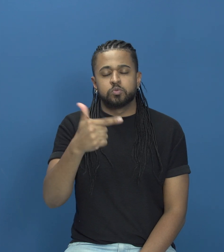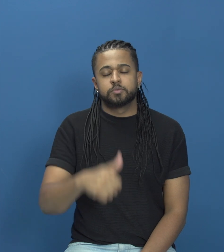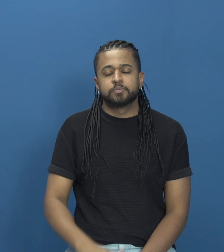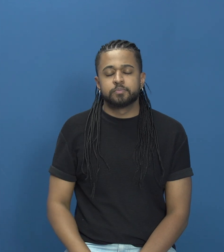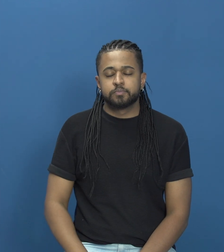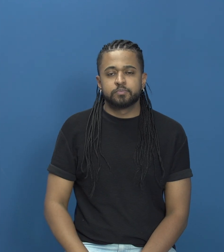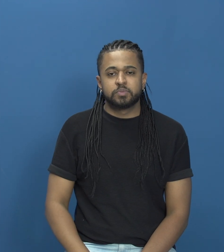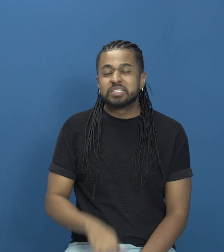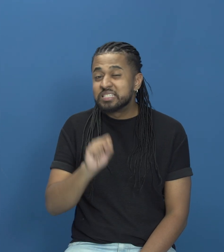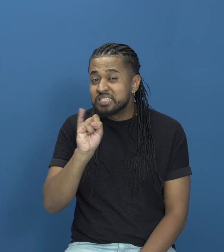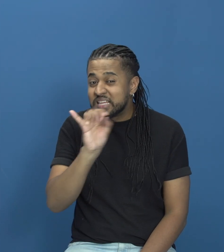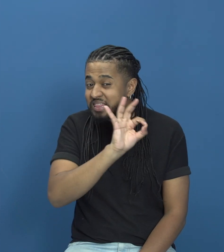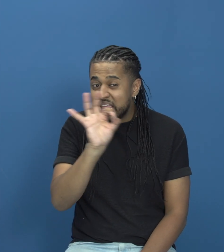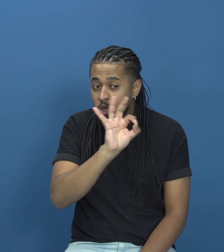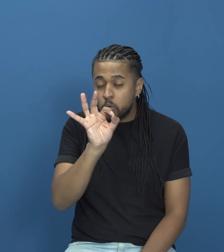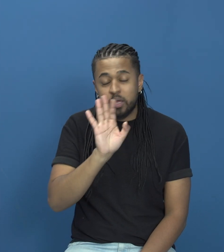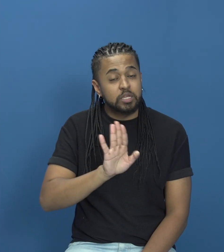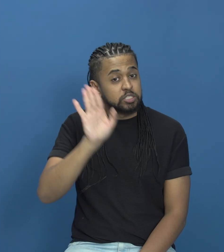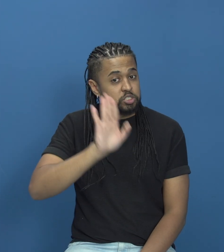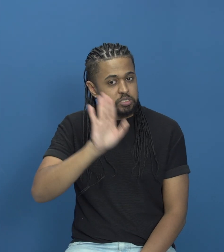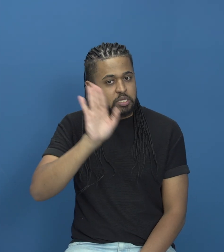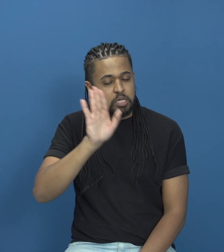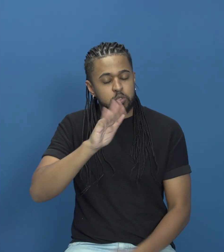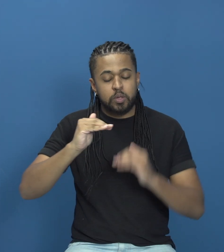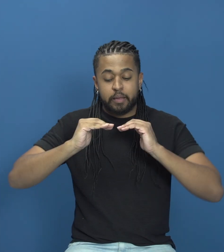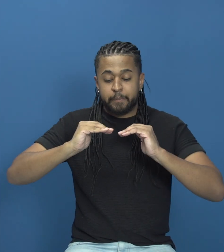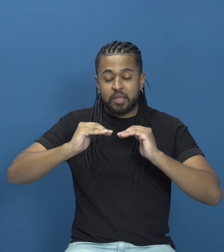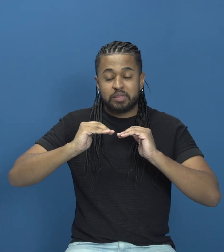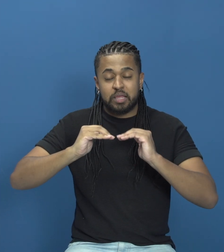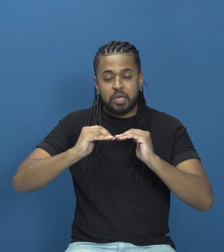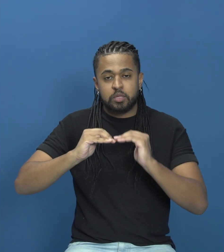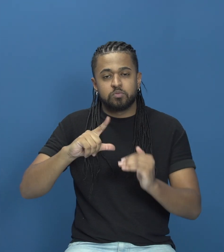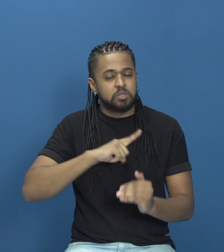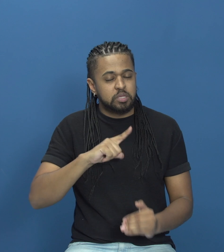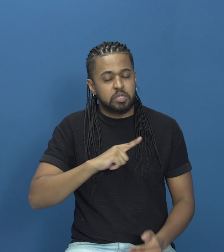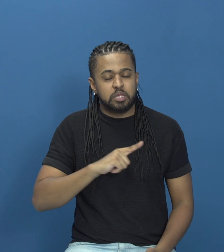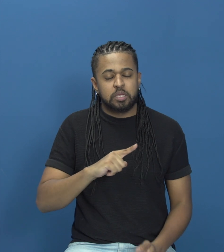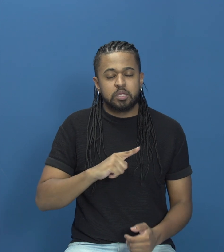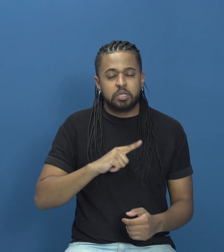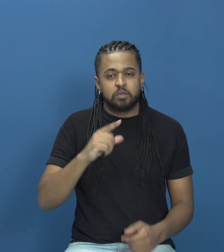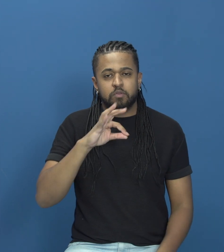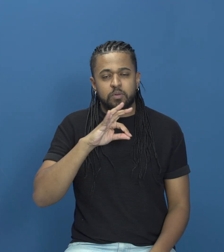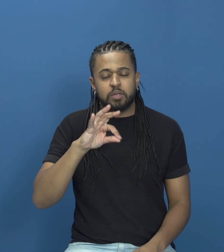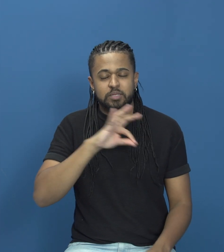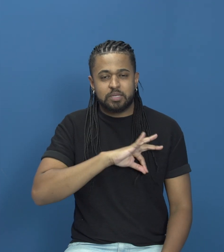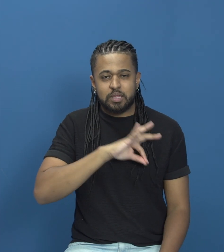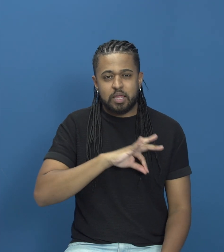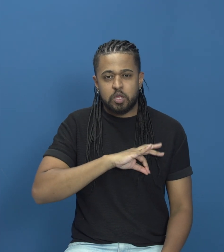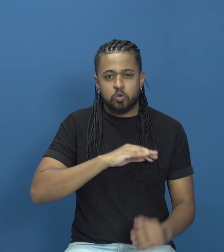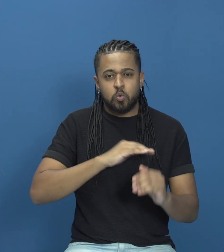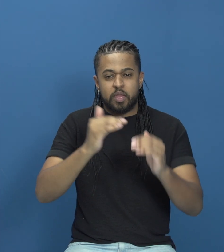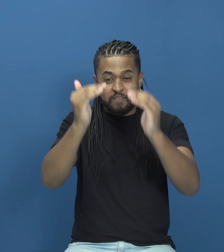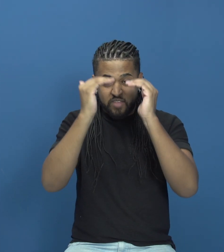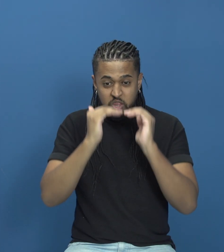7.7.2. Caso nenhum candidato ou candidata empatado cumpra o requisito de possuir renda familiar inferior